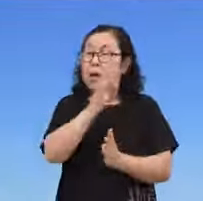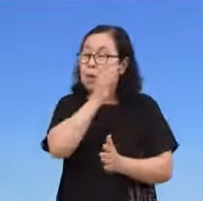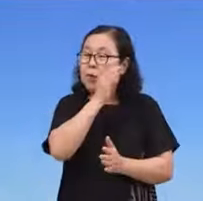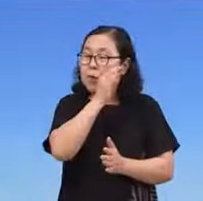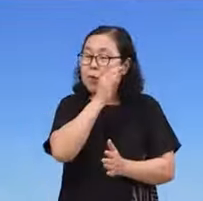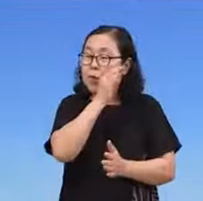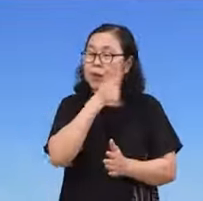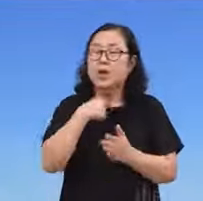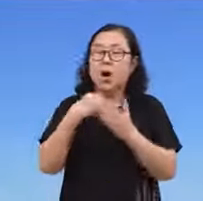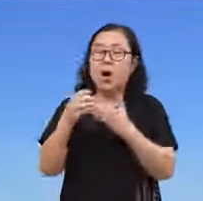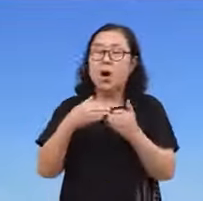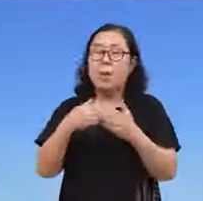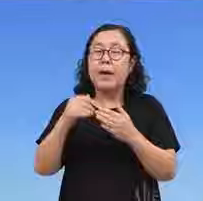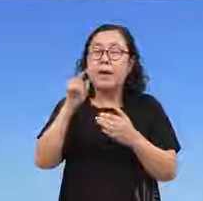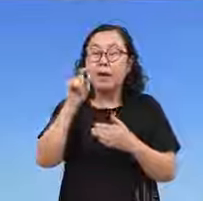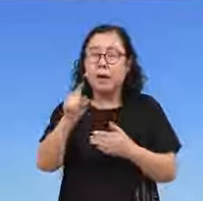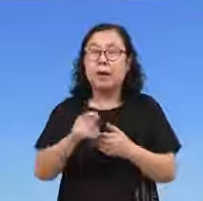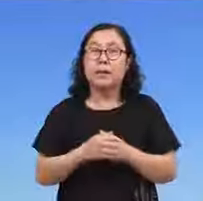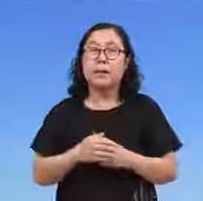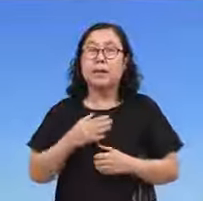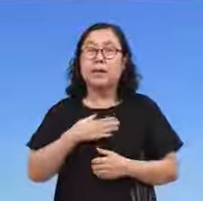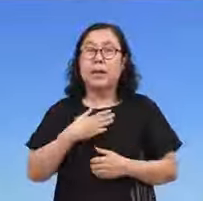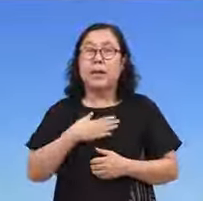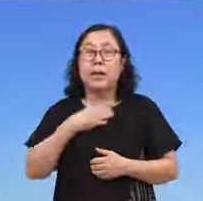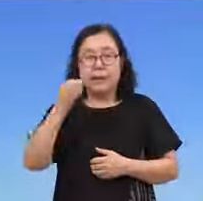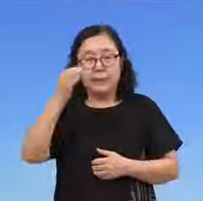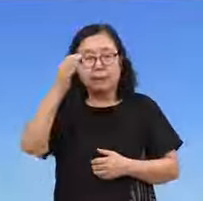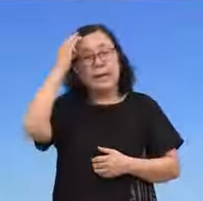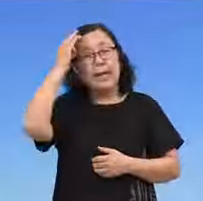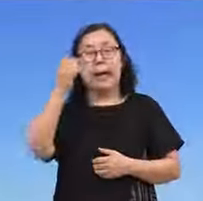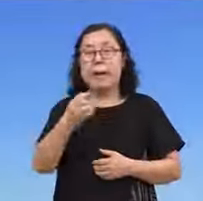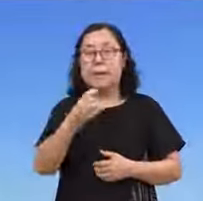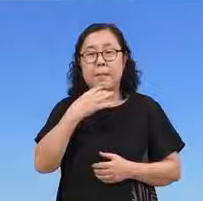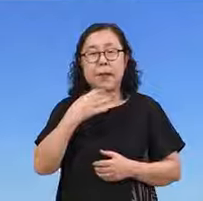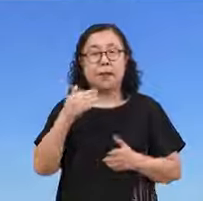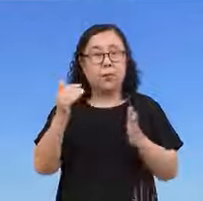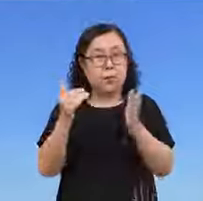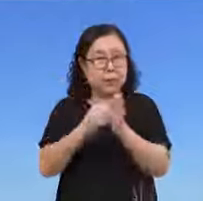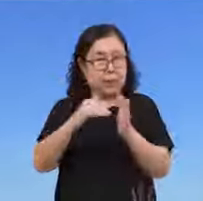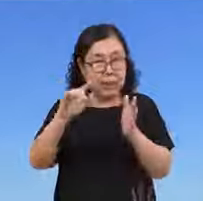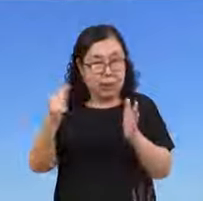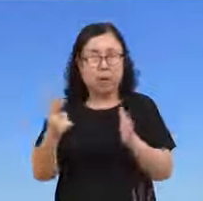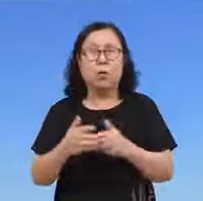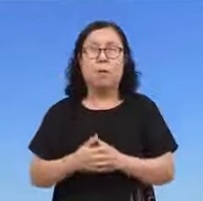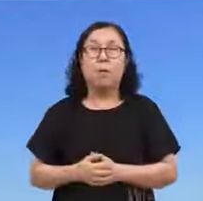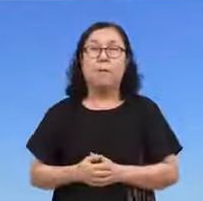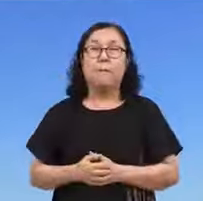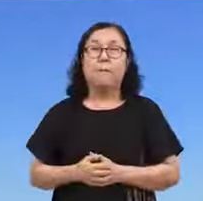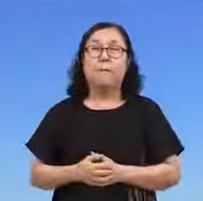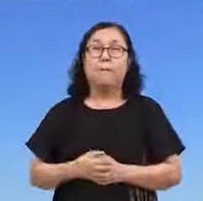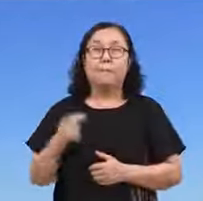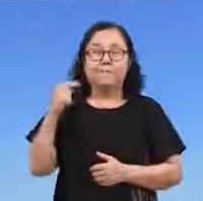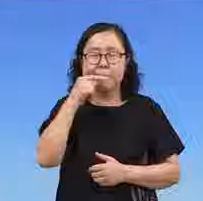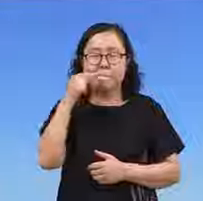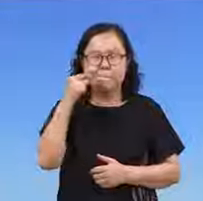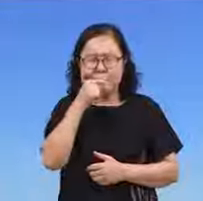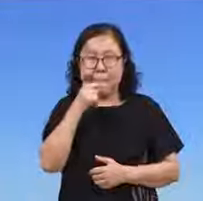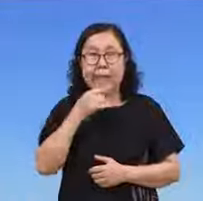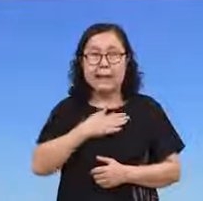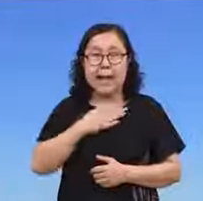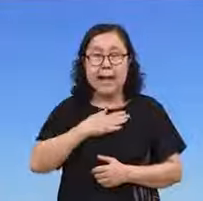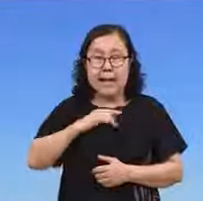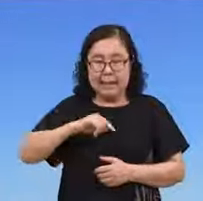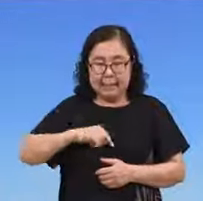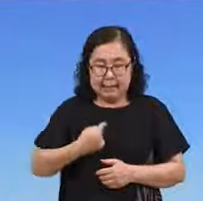드러나는 수치를 경험했던 이것이 단순히 내가 자각하는 효과가 있는 걸로 끝나지 않고, 더 중요한 건